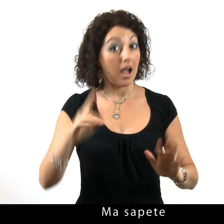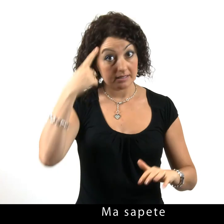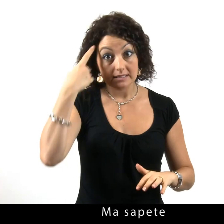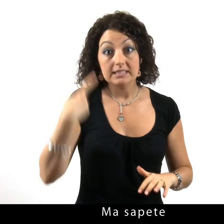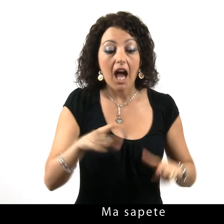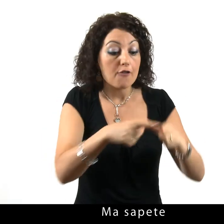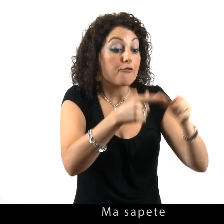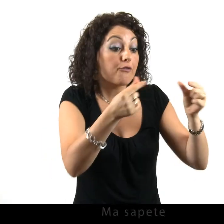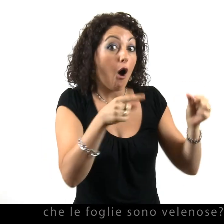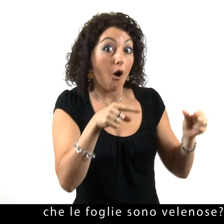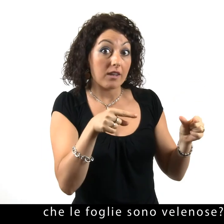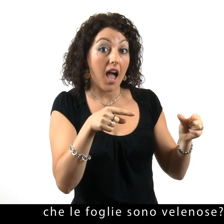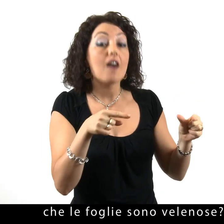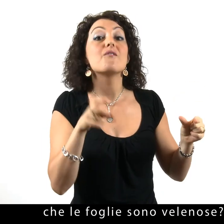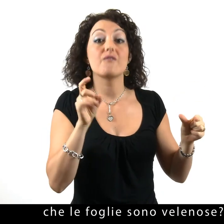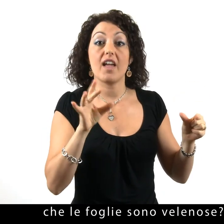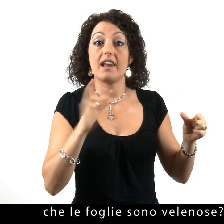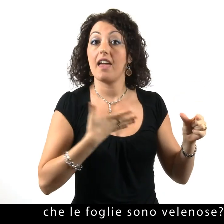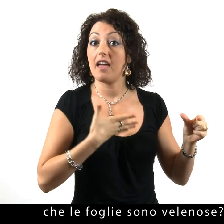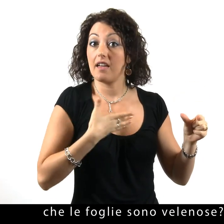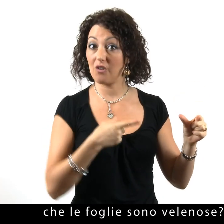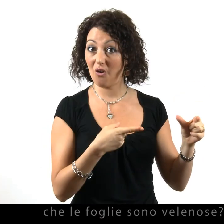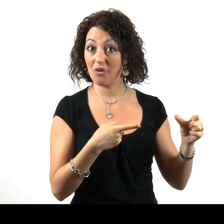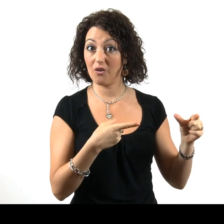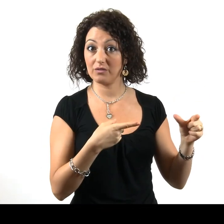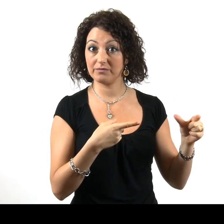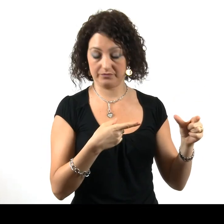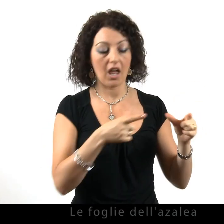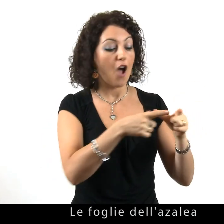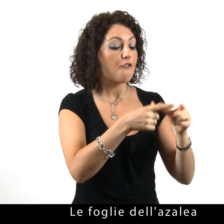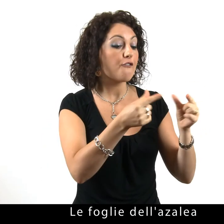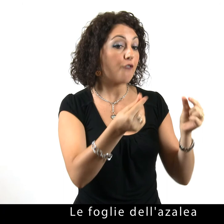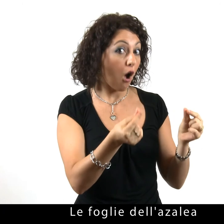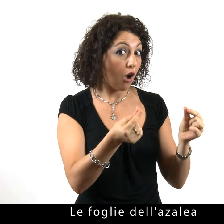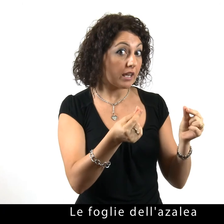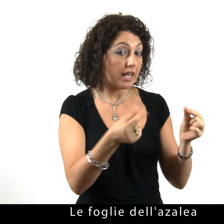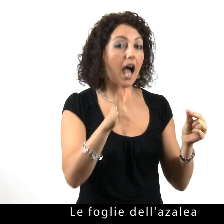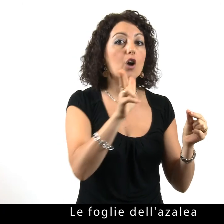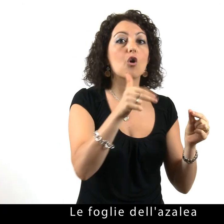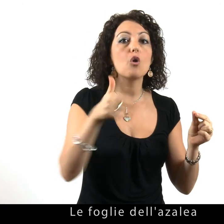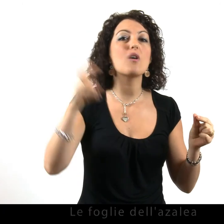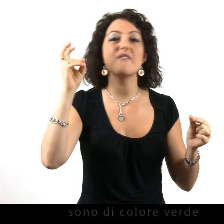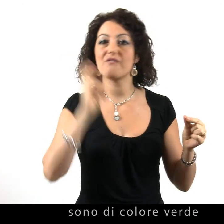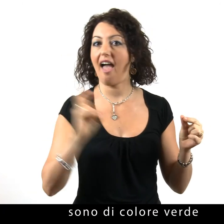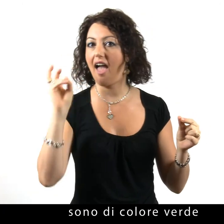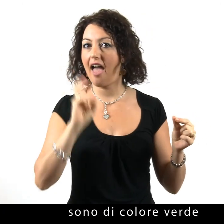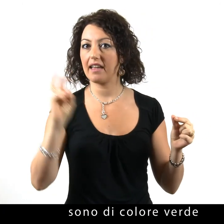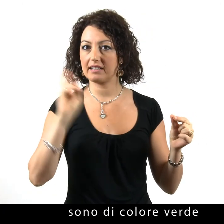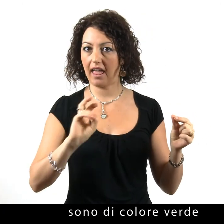sapete che le foglie sono velenose? Le foglie della zalea sono di colore verde